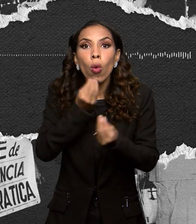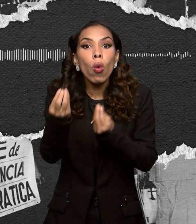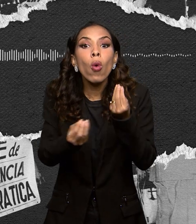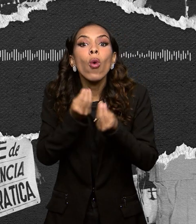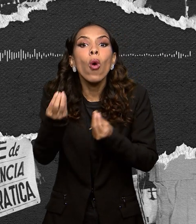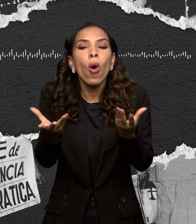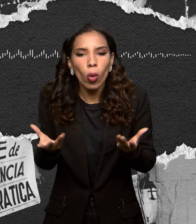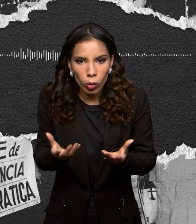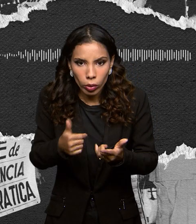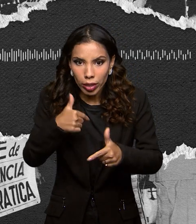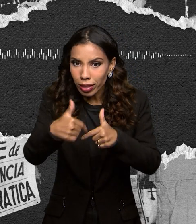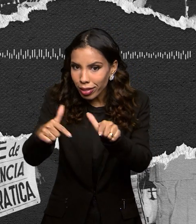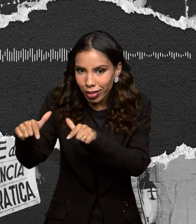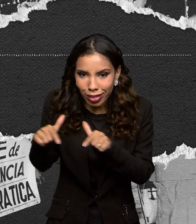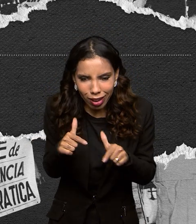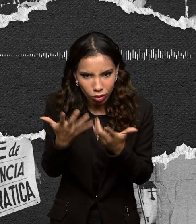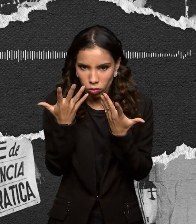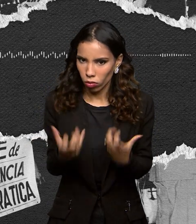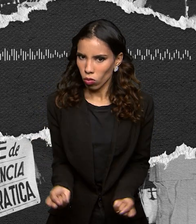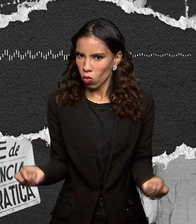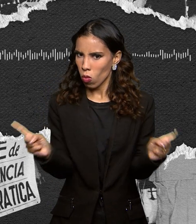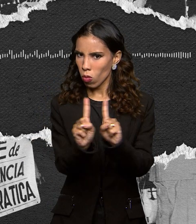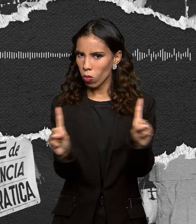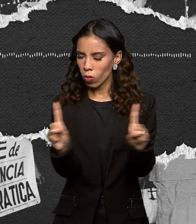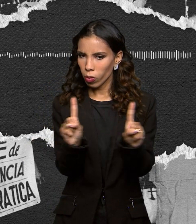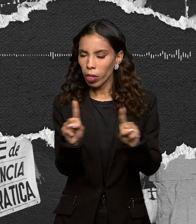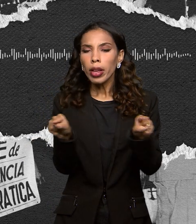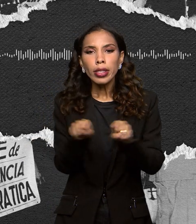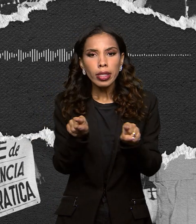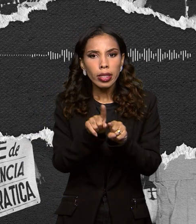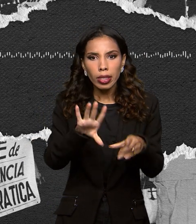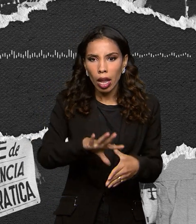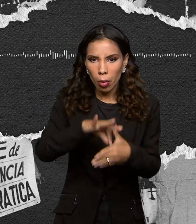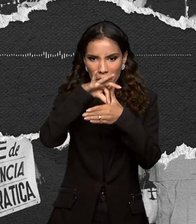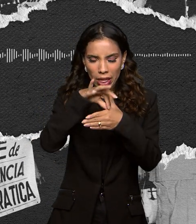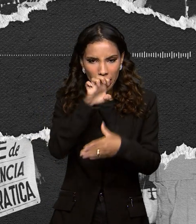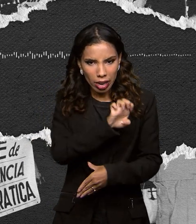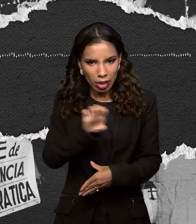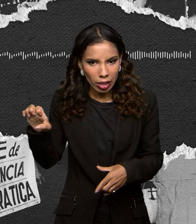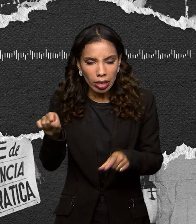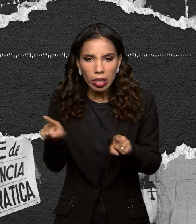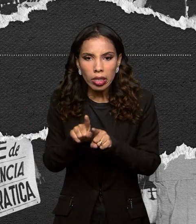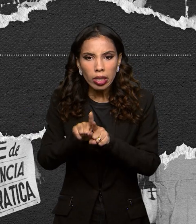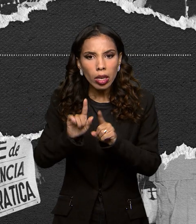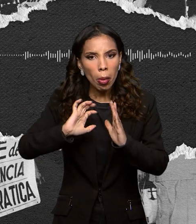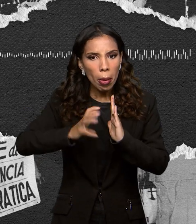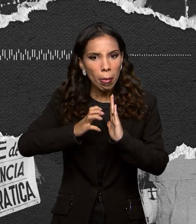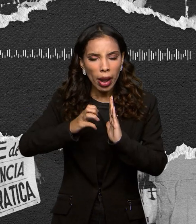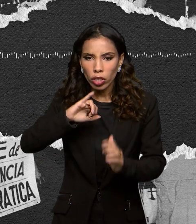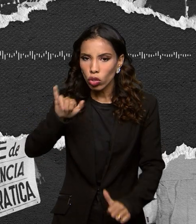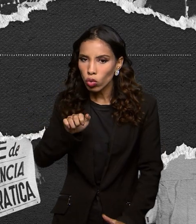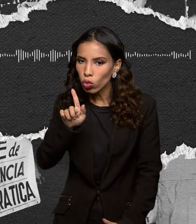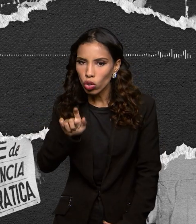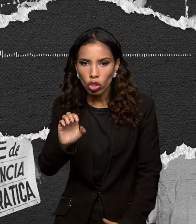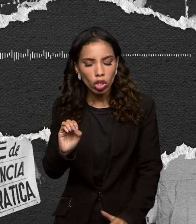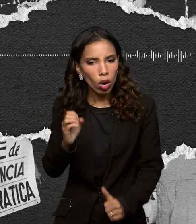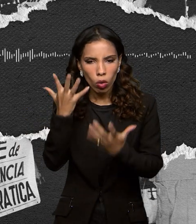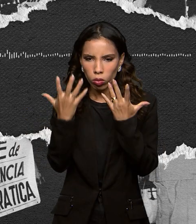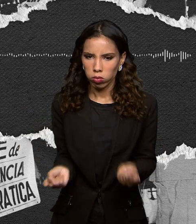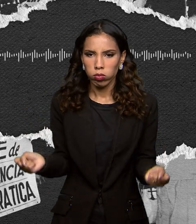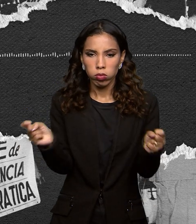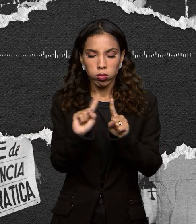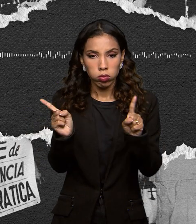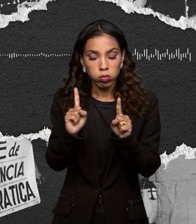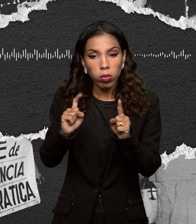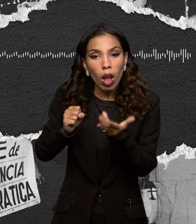é, os trabalhadores não toparam muito, não. Assim como lideranças de esquerda e até membros do partido de Jango. Havia um clamor para que as